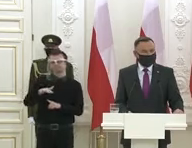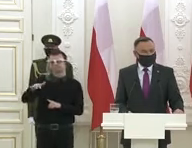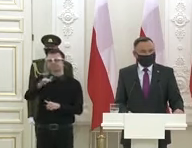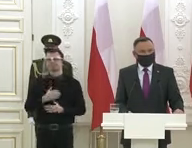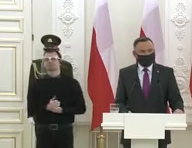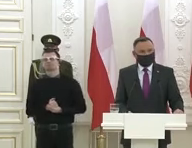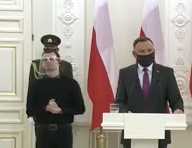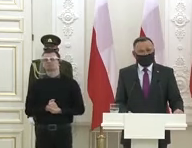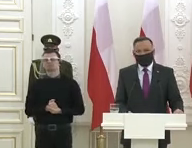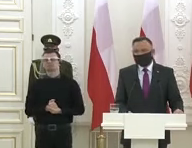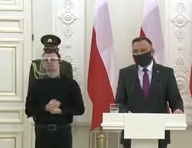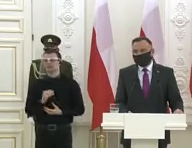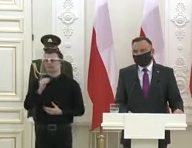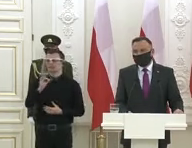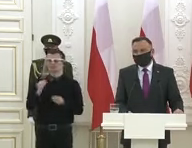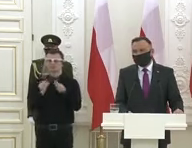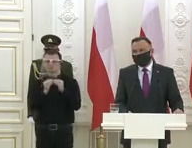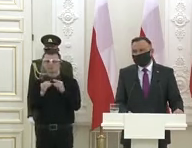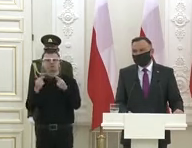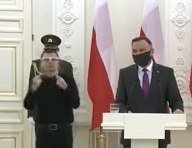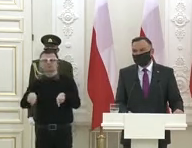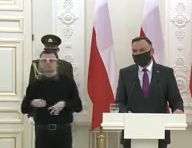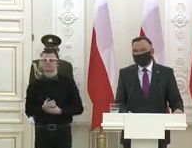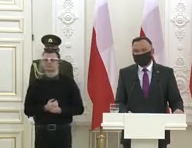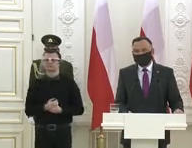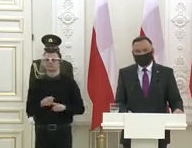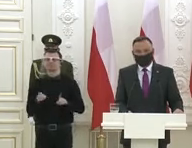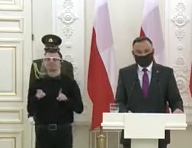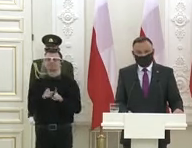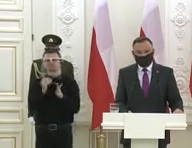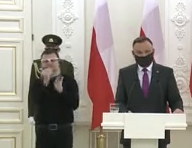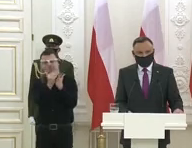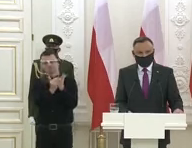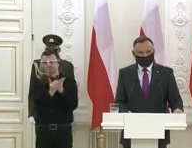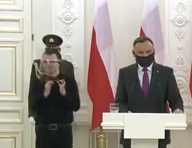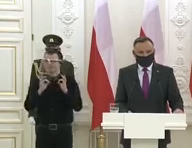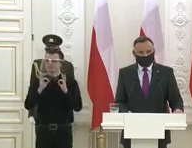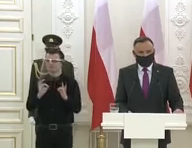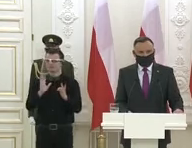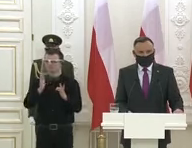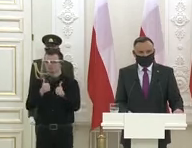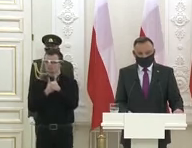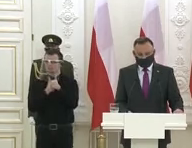będą zawierały procedury, które w żaden sposób nie będą sprzeczne z zasadami traktatowymi